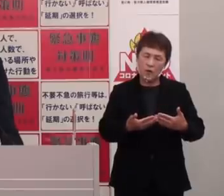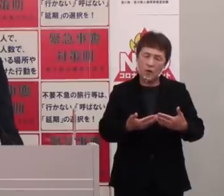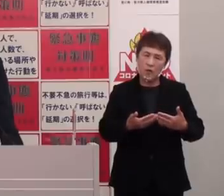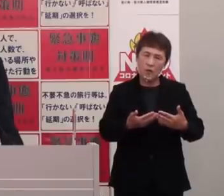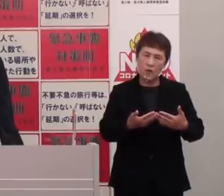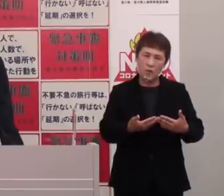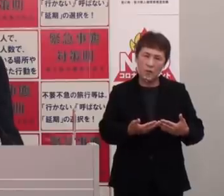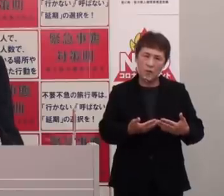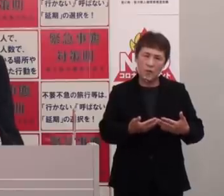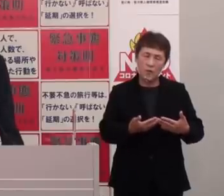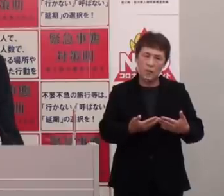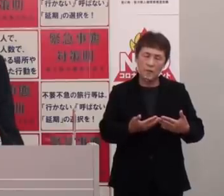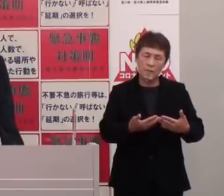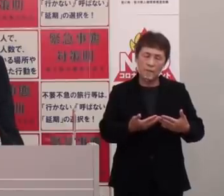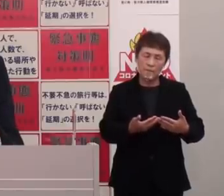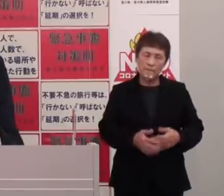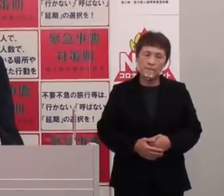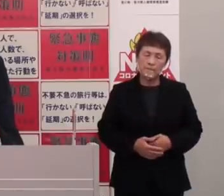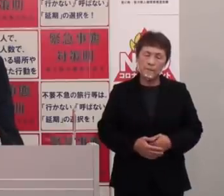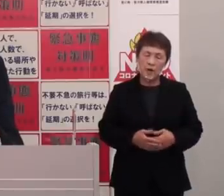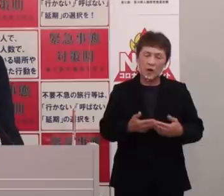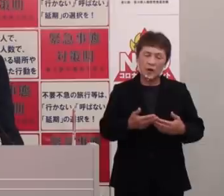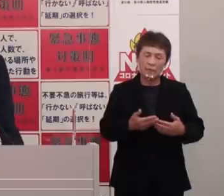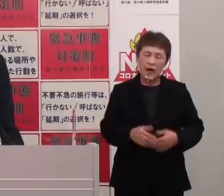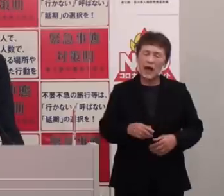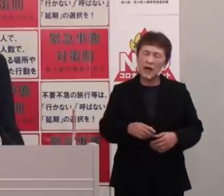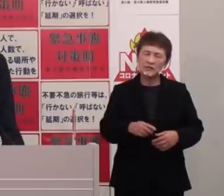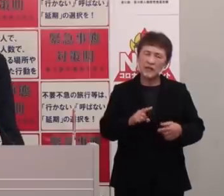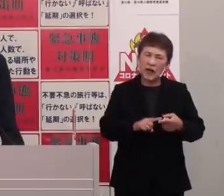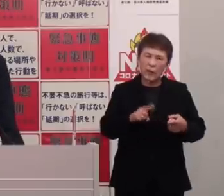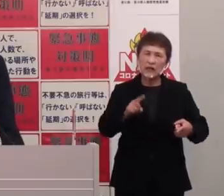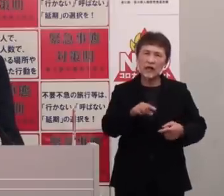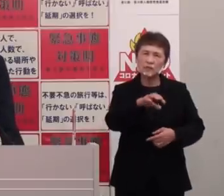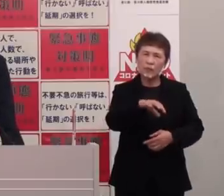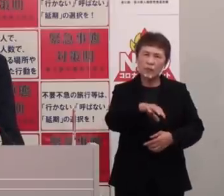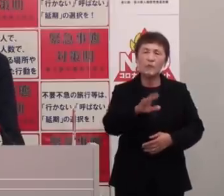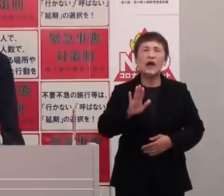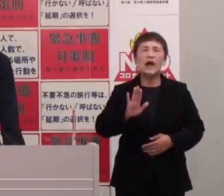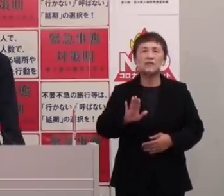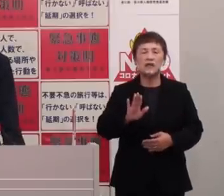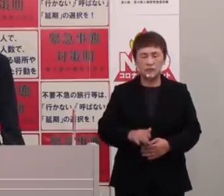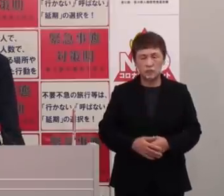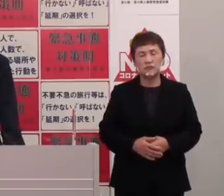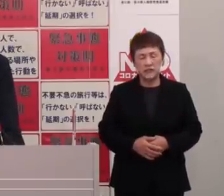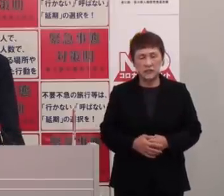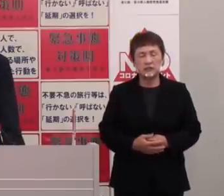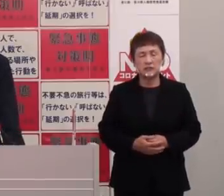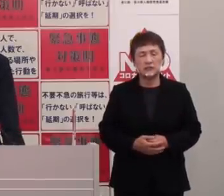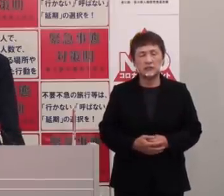ないところもありますし、そうした点、この